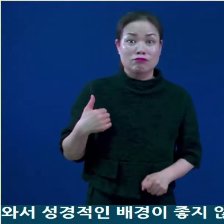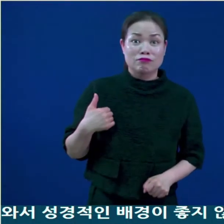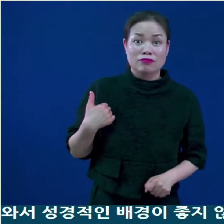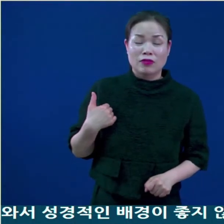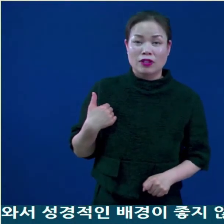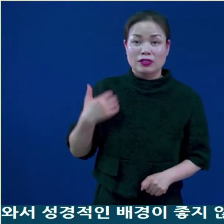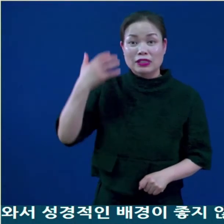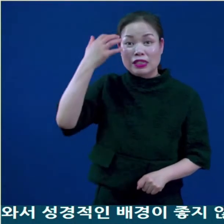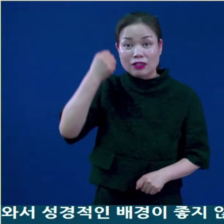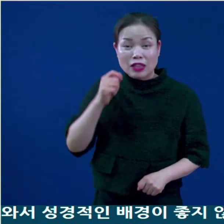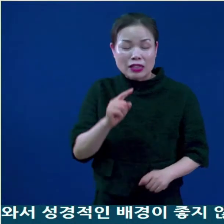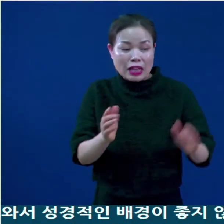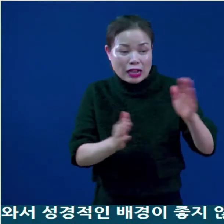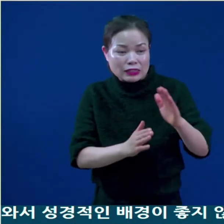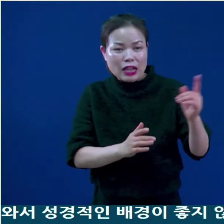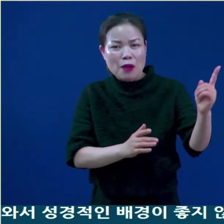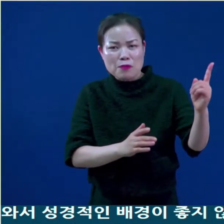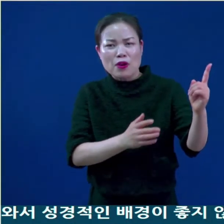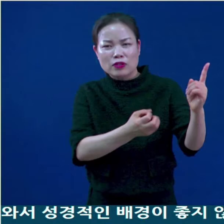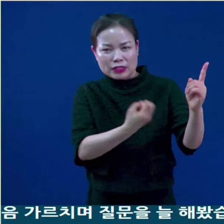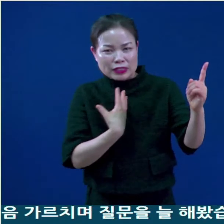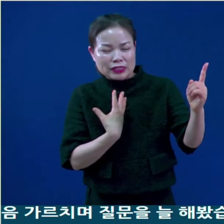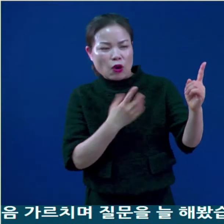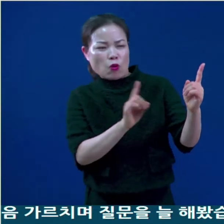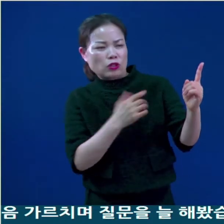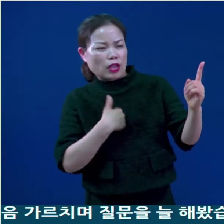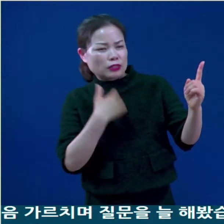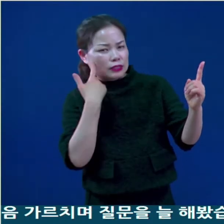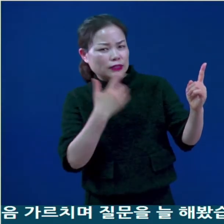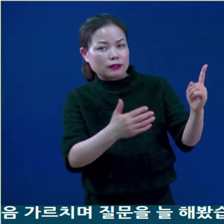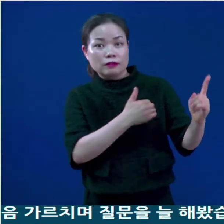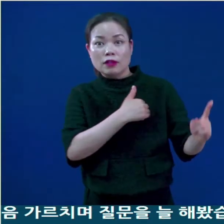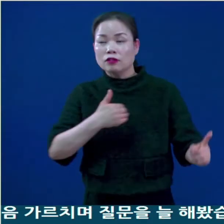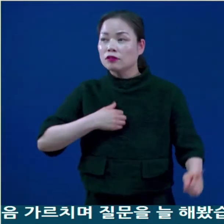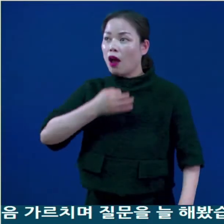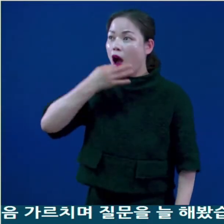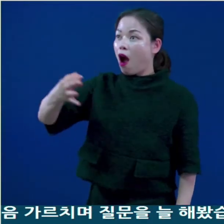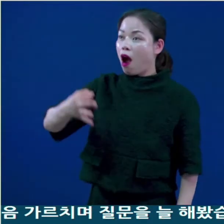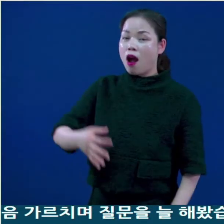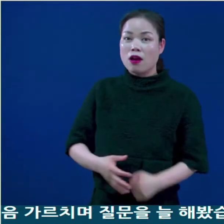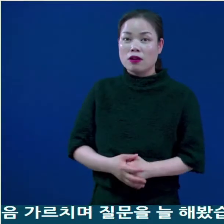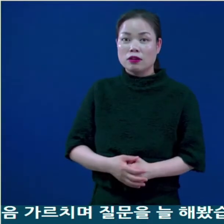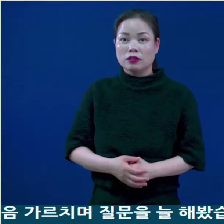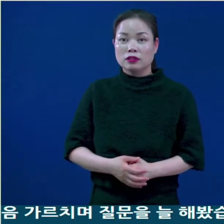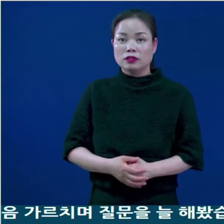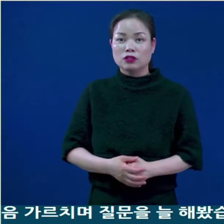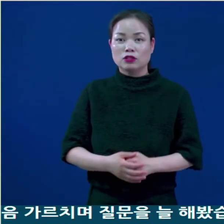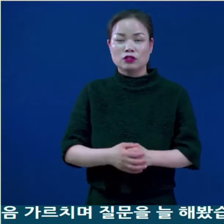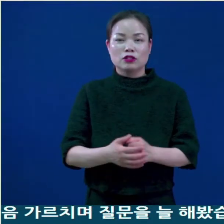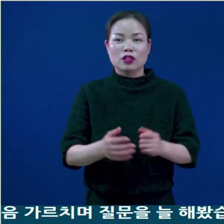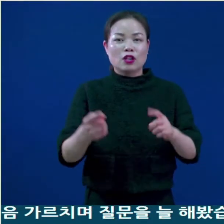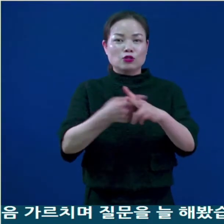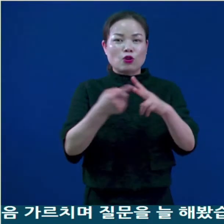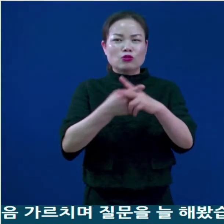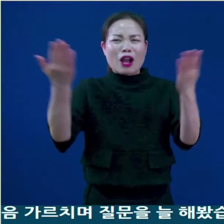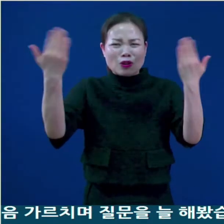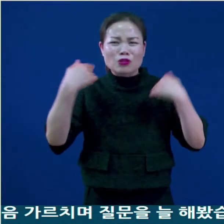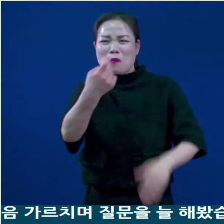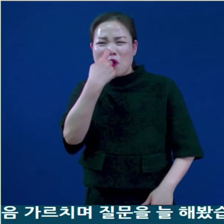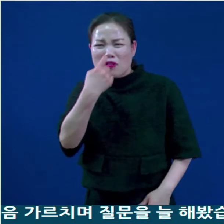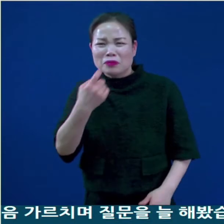제가 기억나는 거 학생 하나 학생은 어떻게 아셨죠? 그러니까 자신 있게 큰 소리로 얘기하더라고요. 윤현주학교에서 배웠습니다.